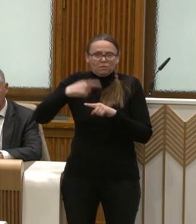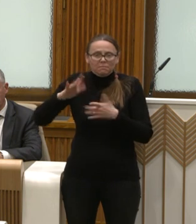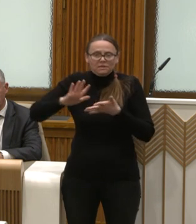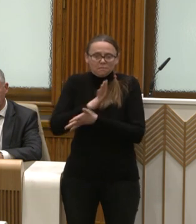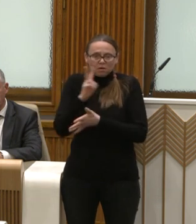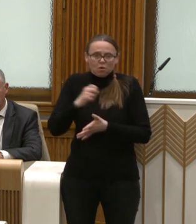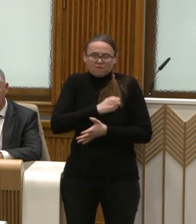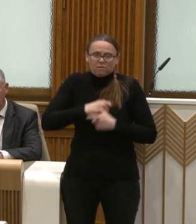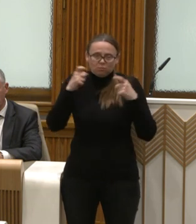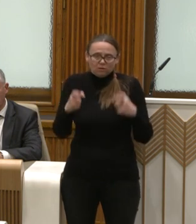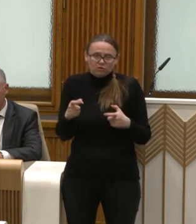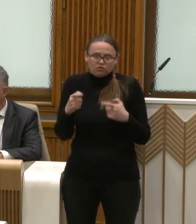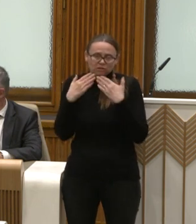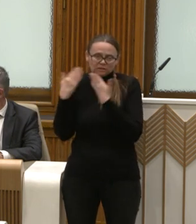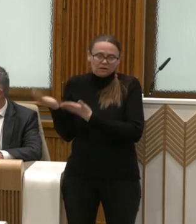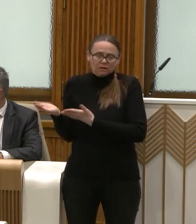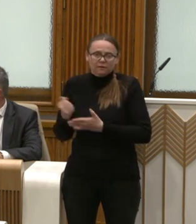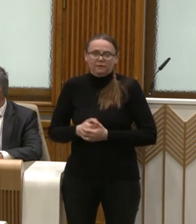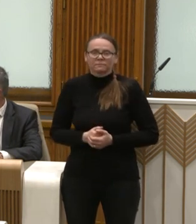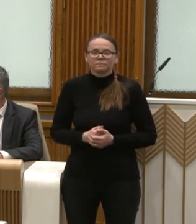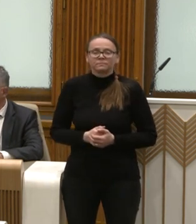bolnišnicah. Hvala.